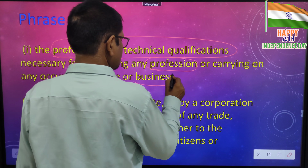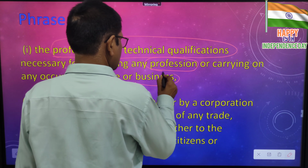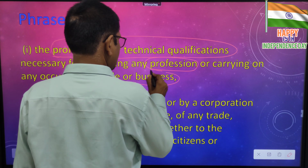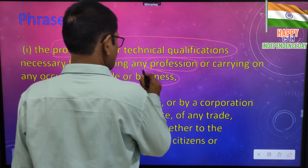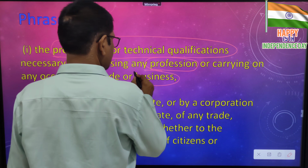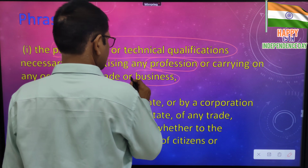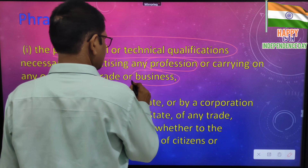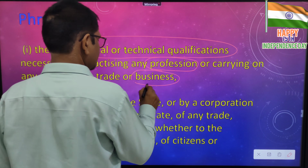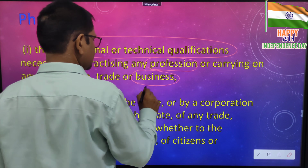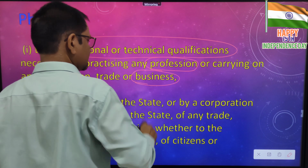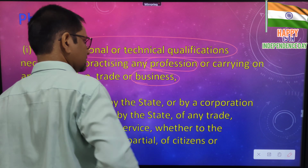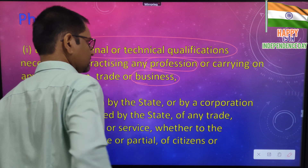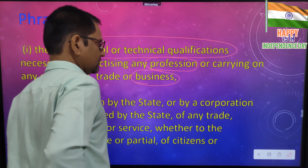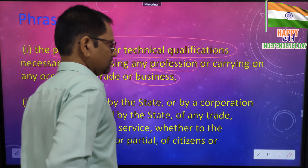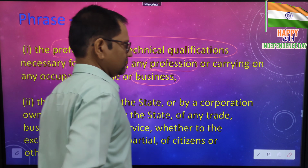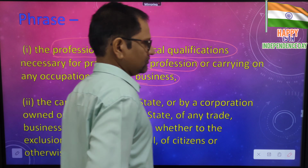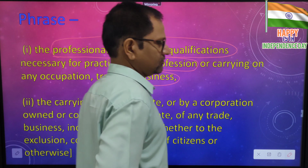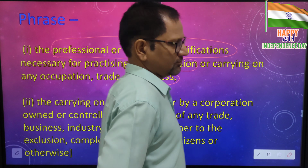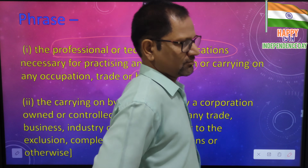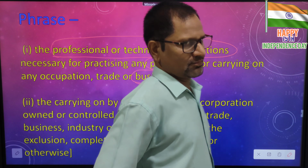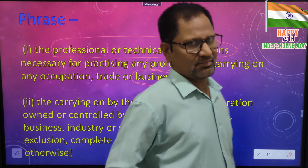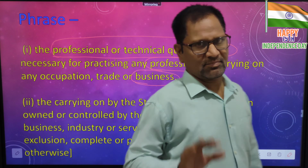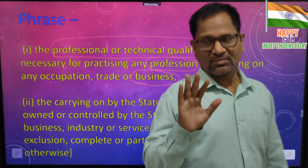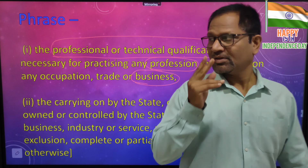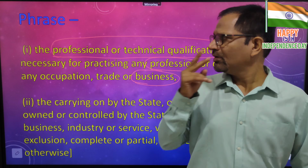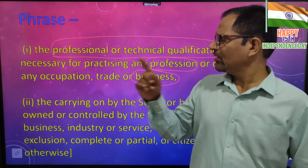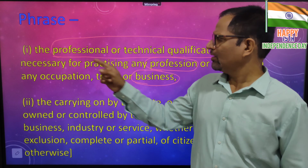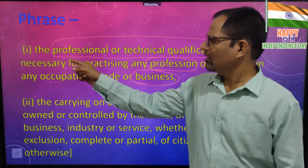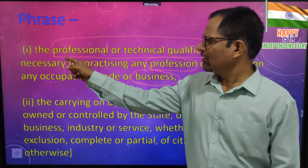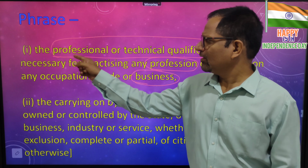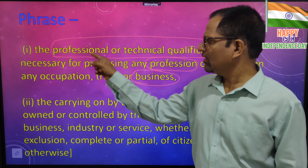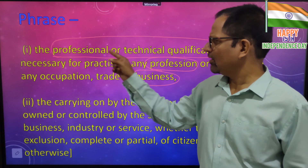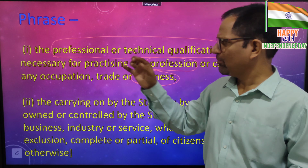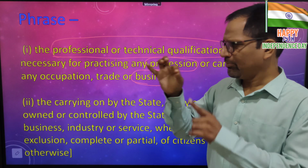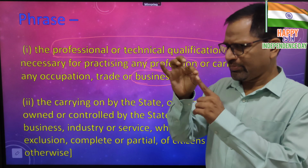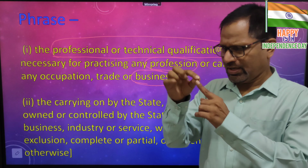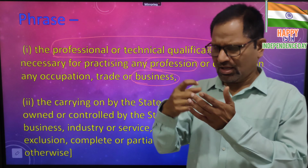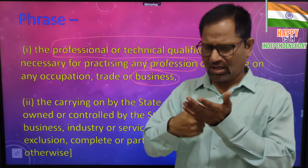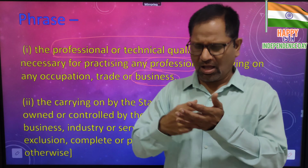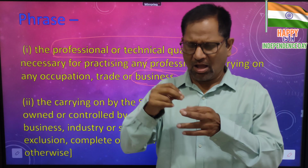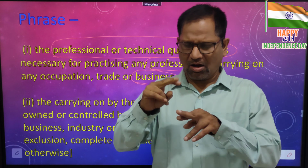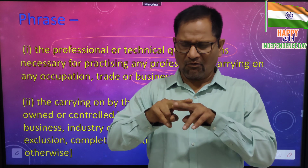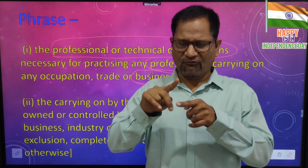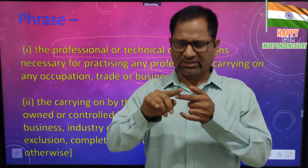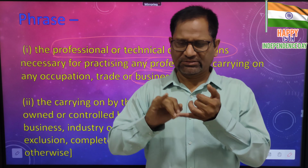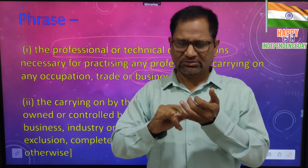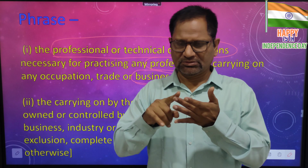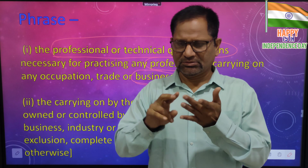बिजनेस करना है तो यहाँ पर मैं बताना चाहूँगा